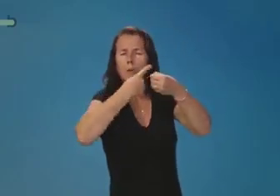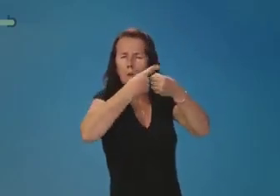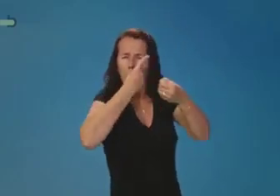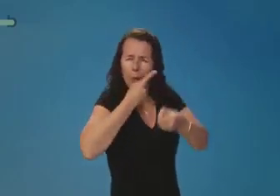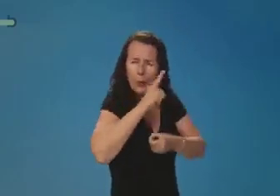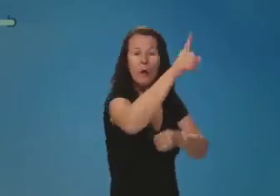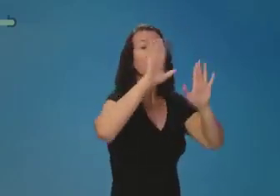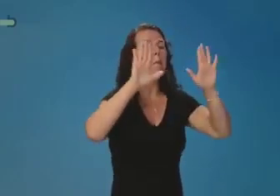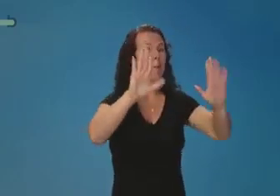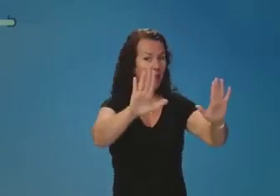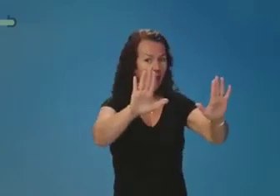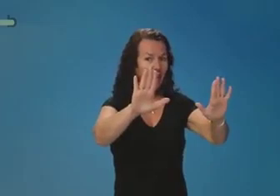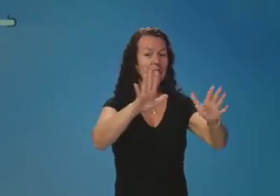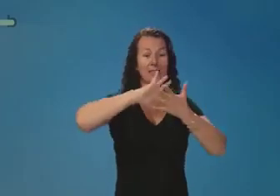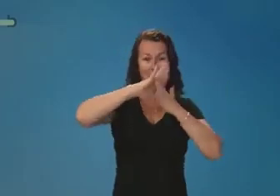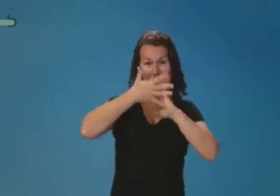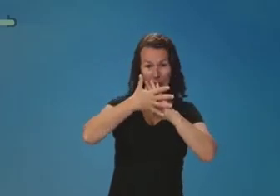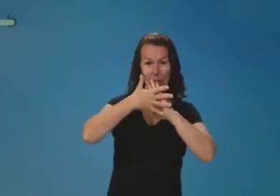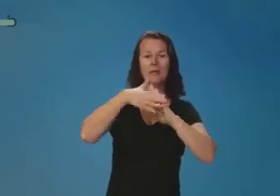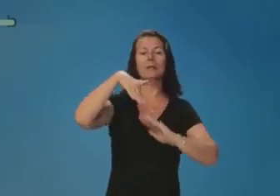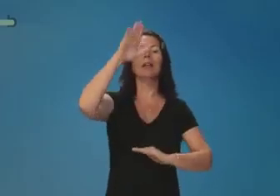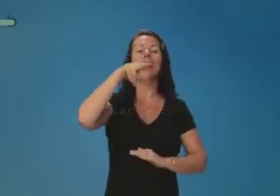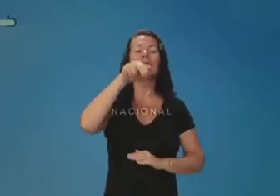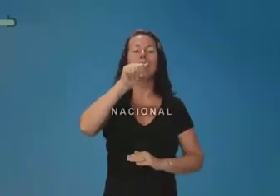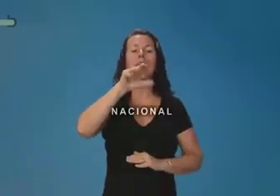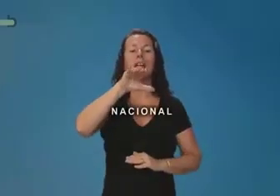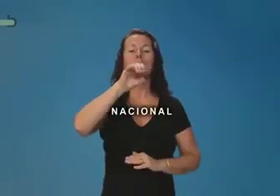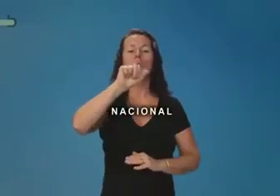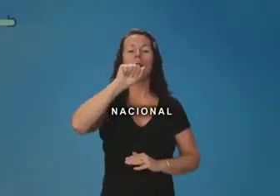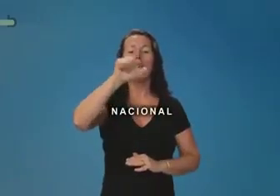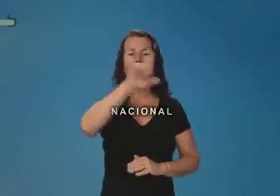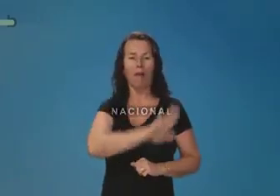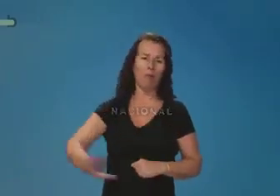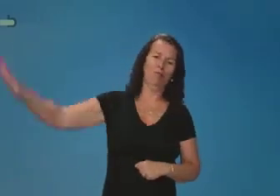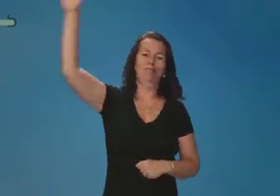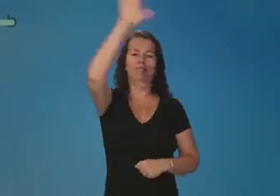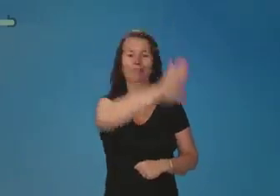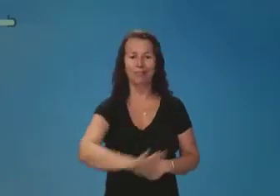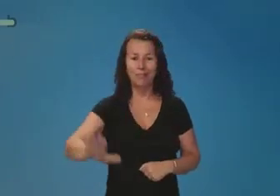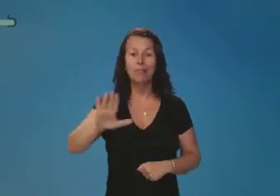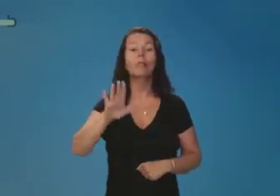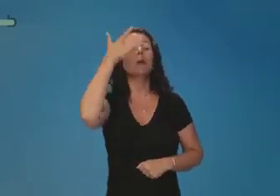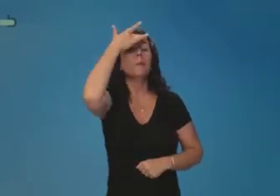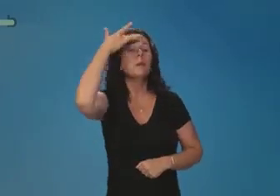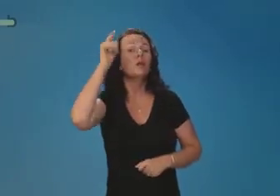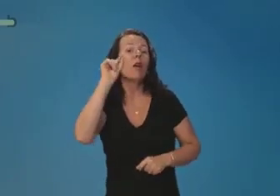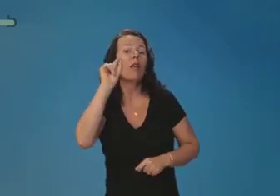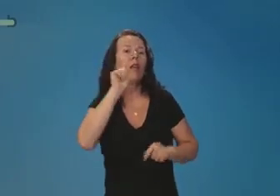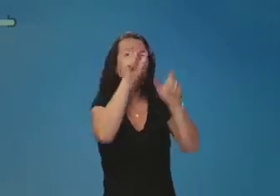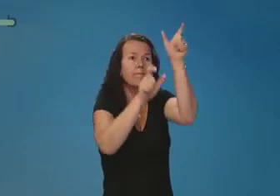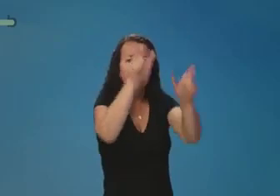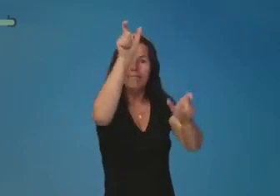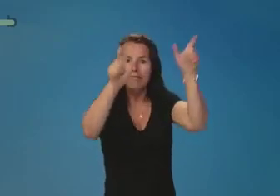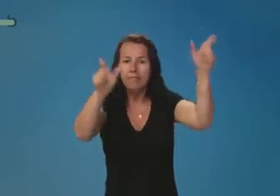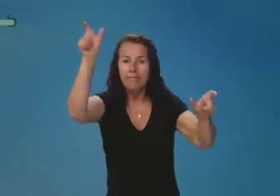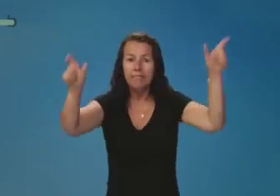indígenas, como a língua sena ou cidades interioranas. Mas a Libras é uma língua nacional. E quem são essas pessoas falantes